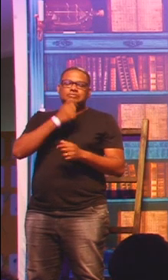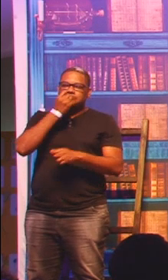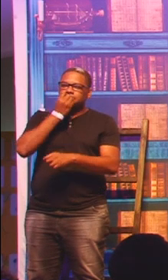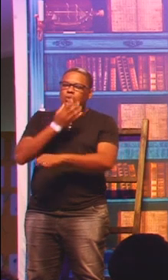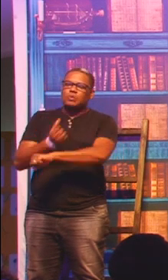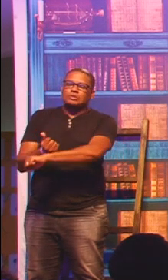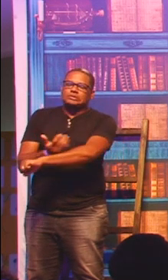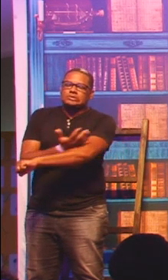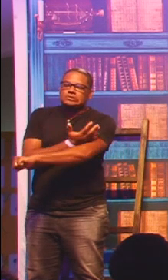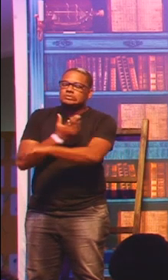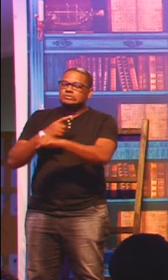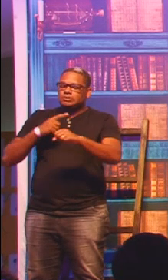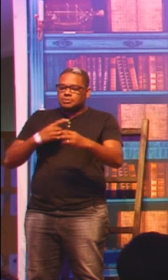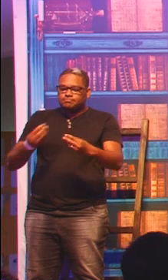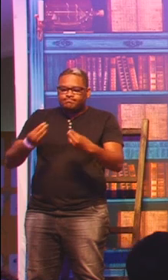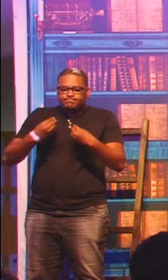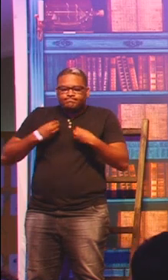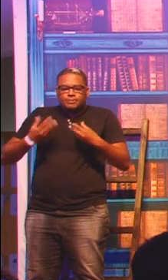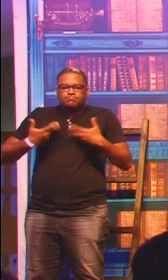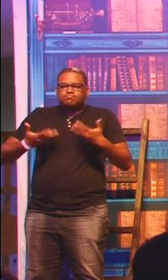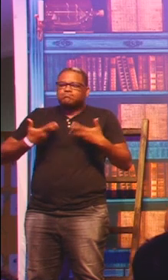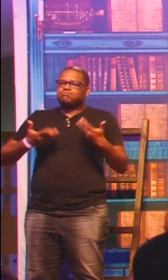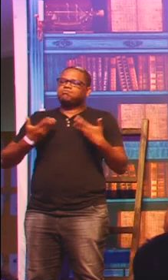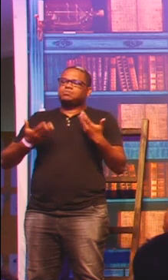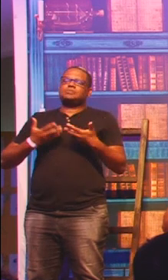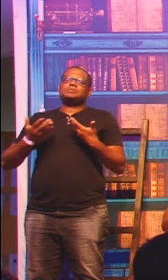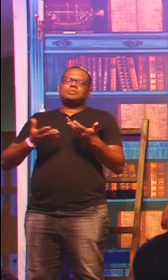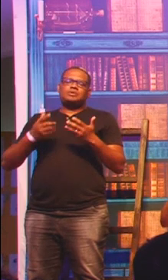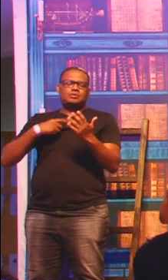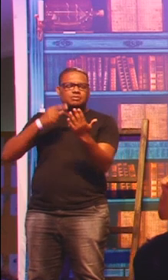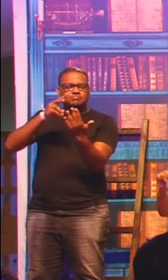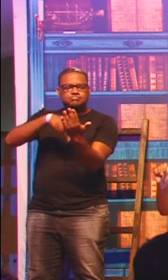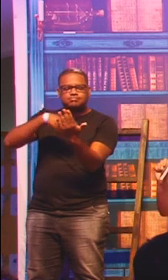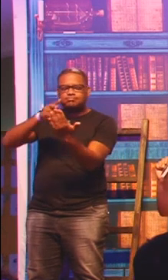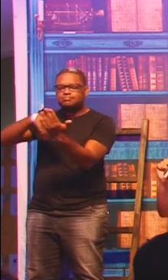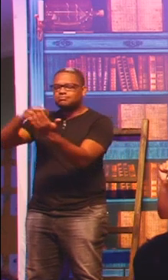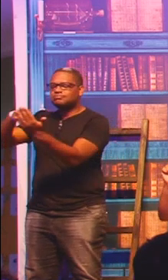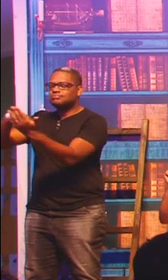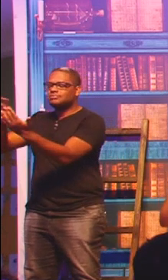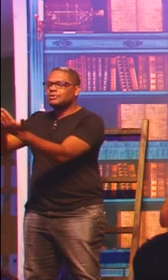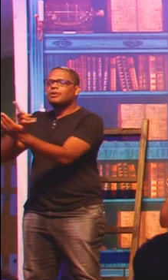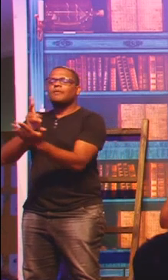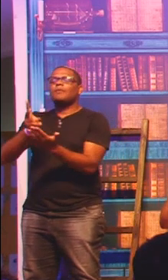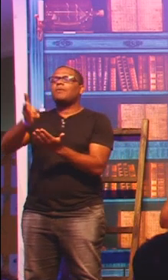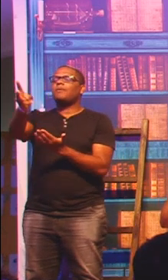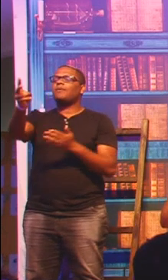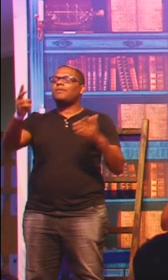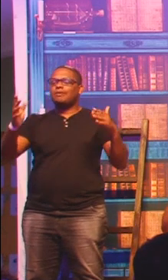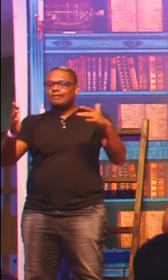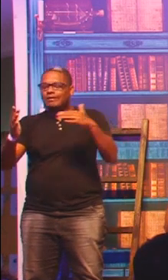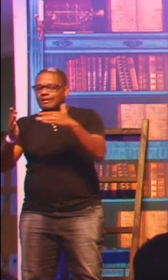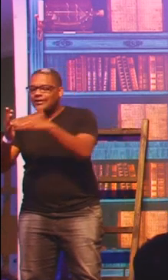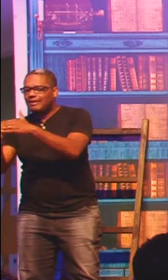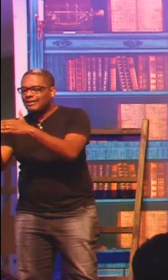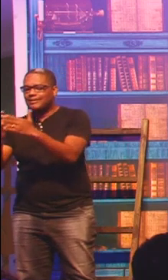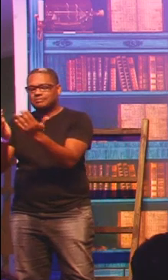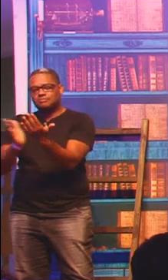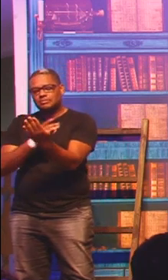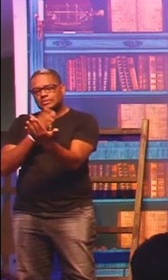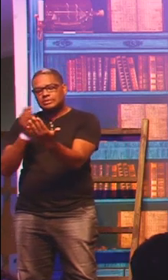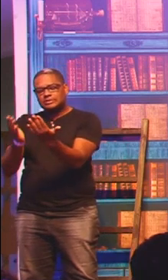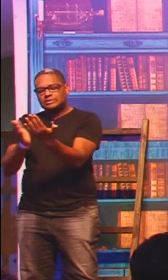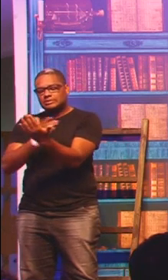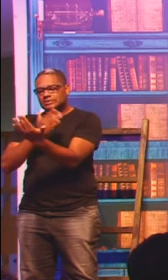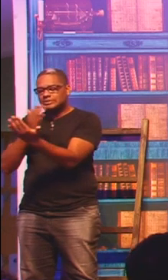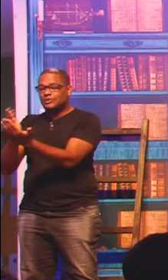tempo vibrante, e poderia ser um livro que a gente ficaria lendo a vida toda, sem nunca acabar. Mas como é preciso forjar um